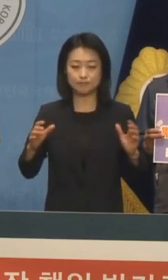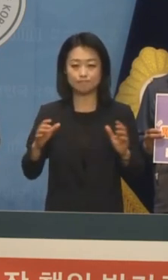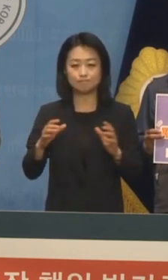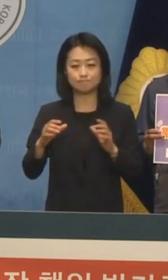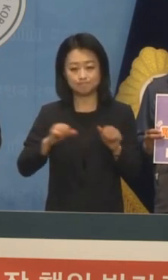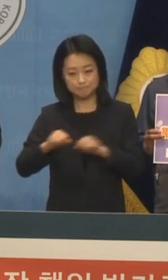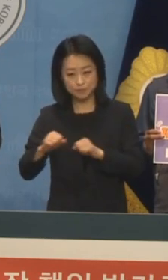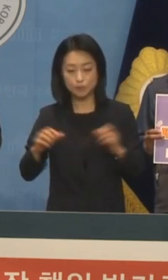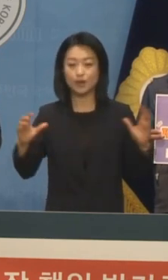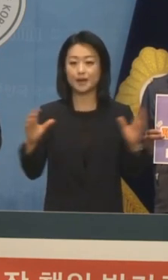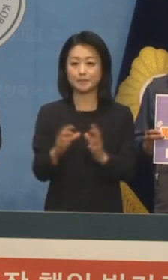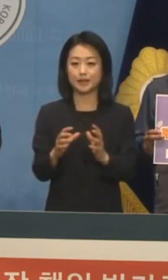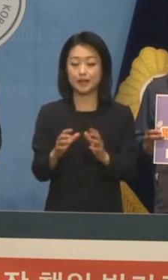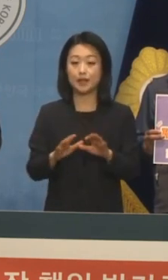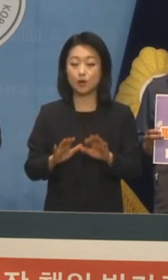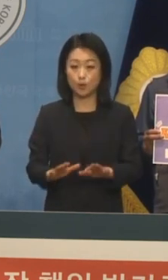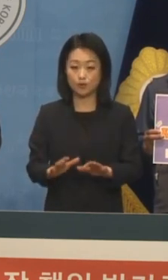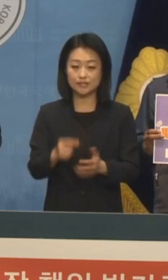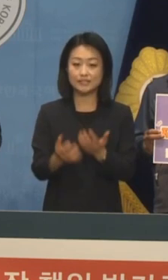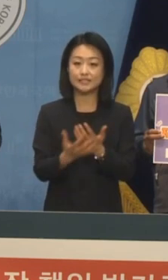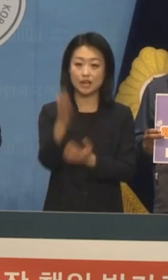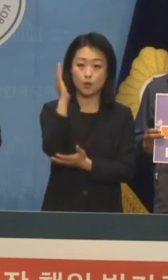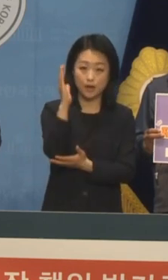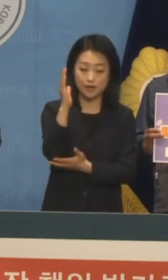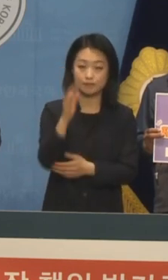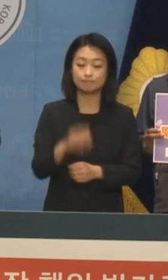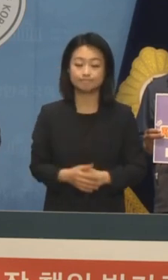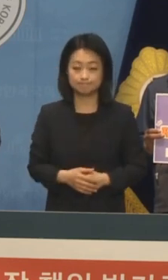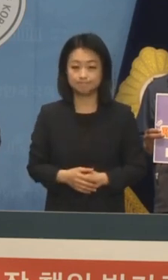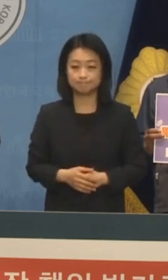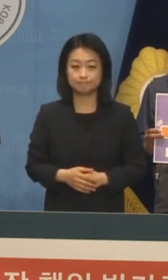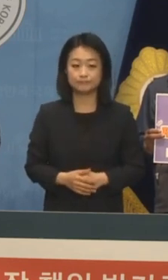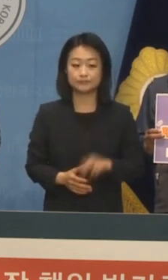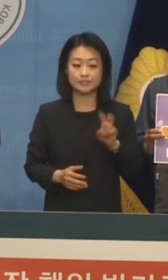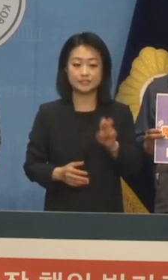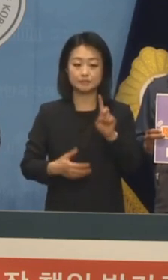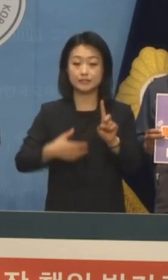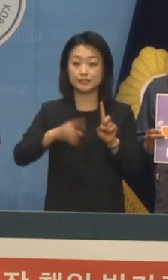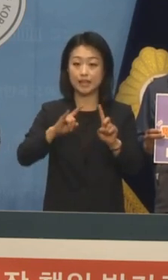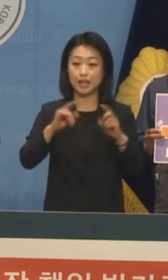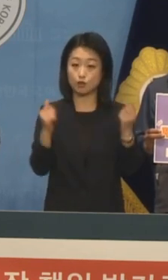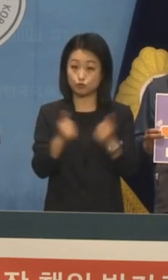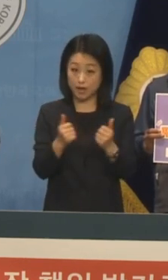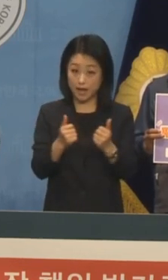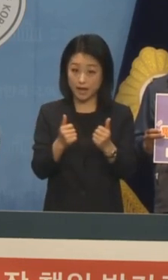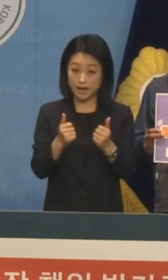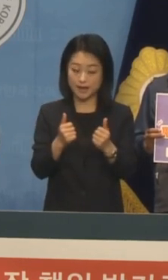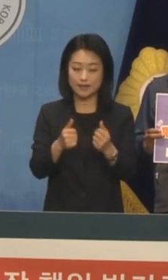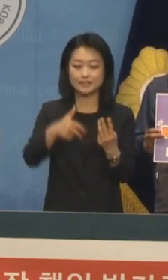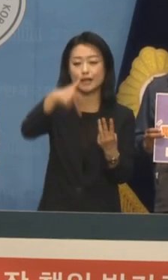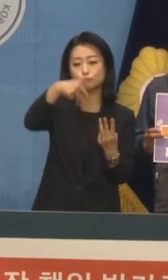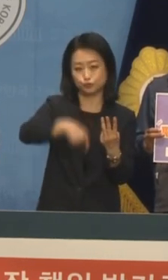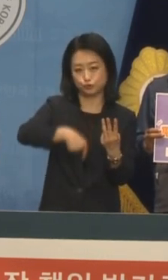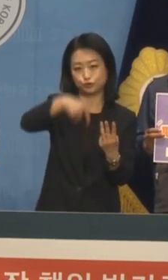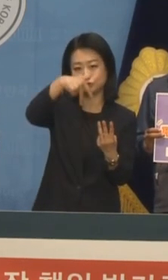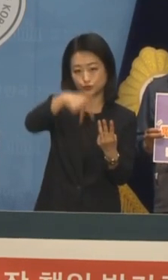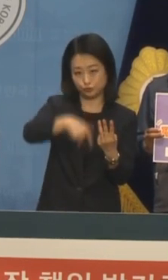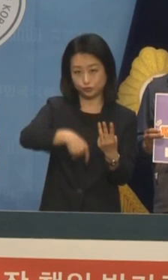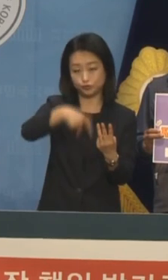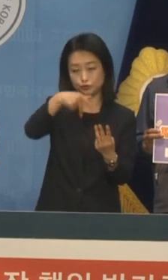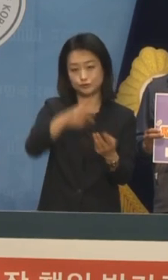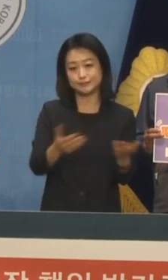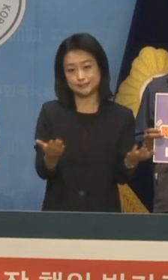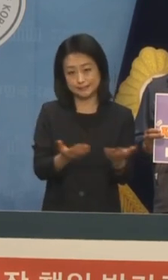돼서 대단히 유감스럽습니다. 21대 국회가 임기가 이제 3주 정도 남아 있는 상황인데요. 이